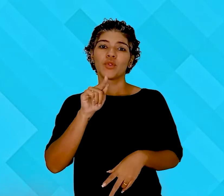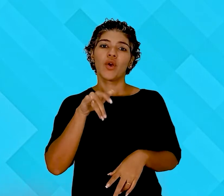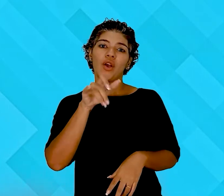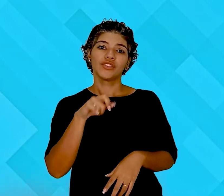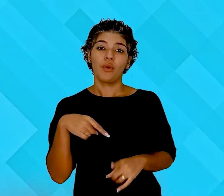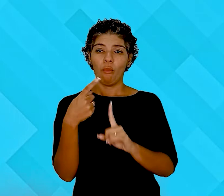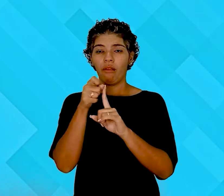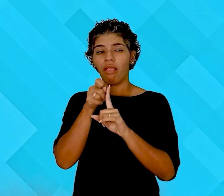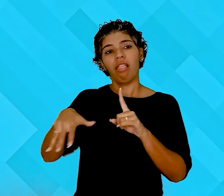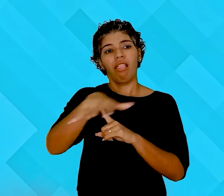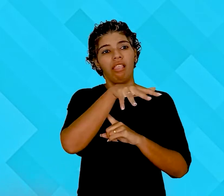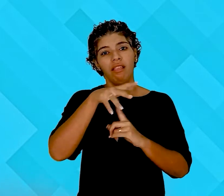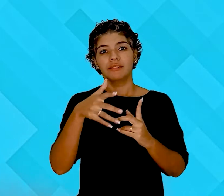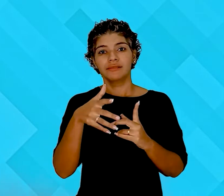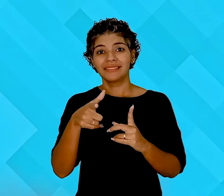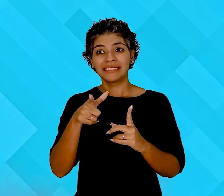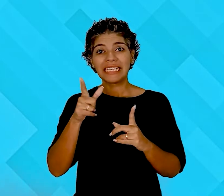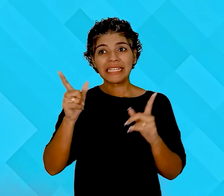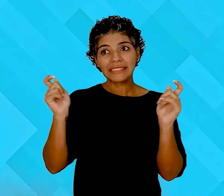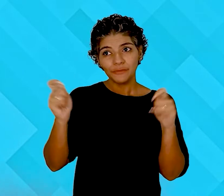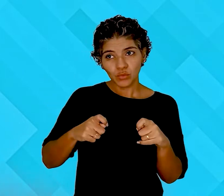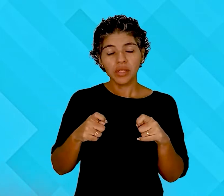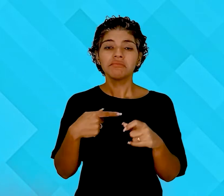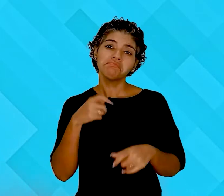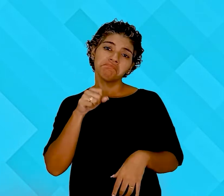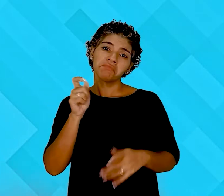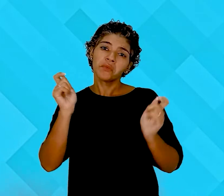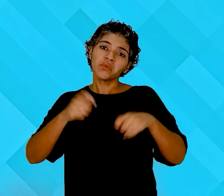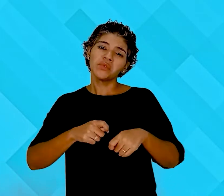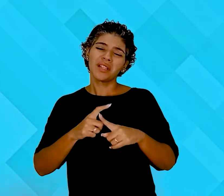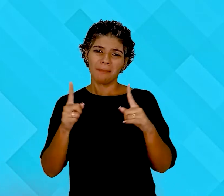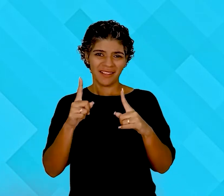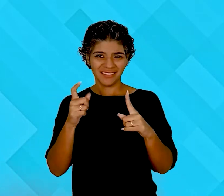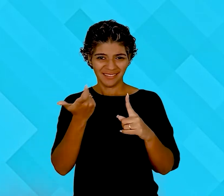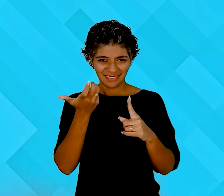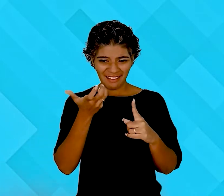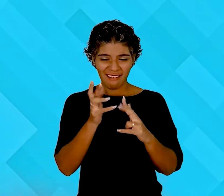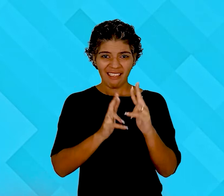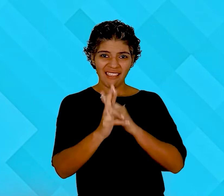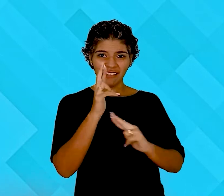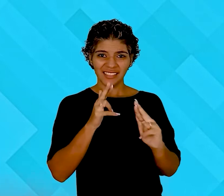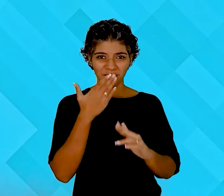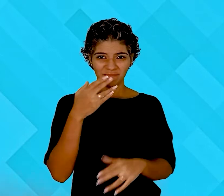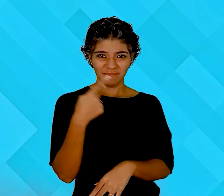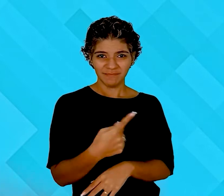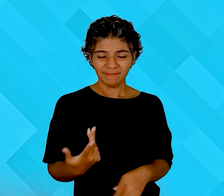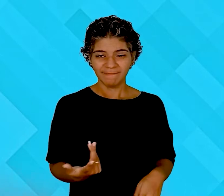outro lado? Eu não acredito que não. Com o aumento da oferta de produções culturais na internet nos últimos tempos, como